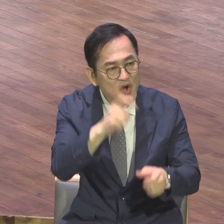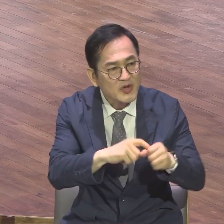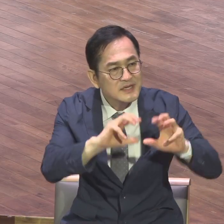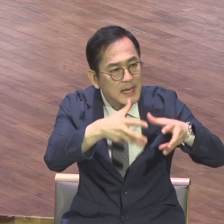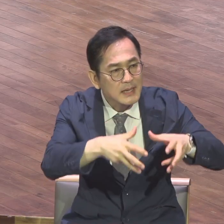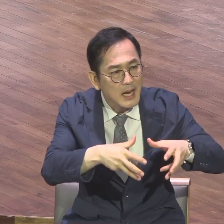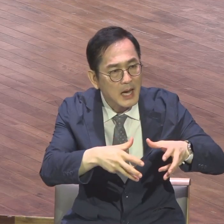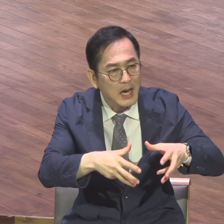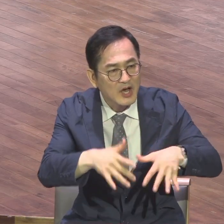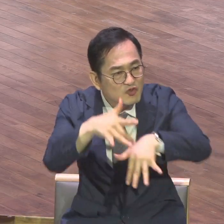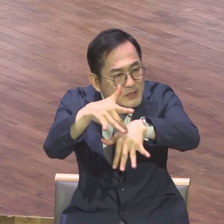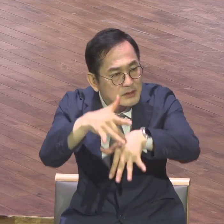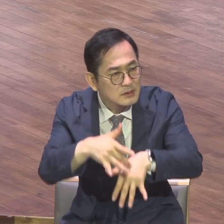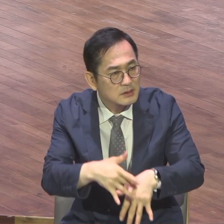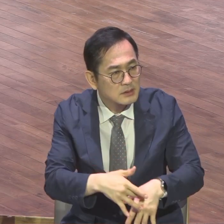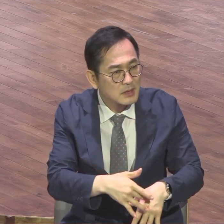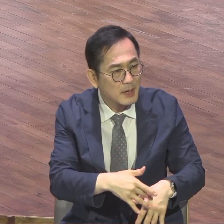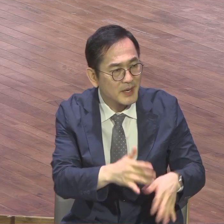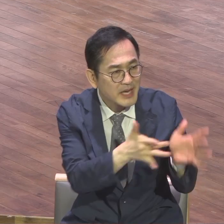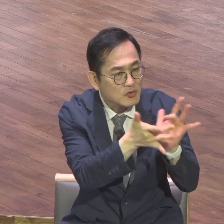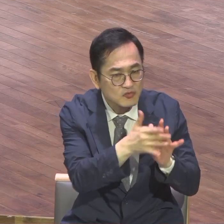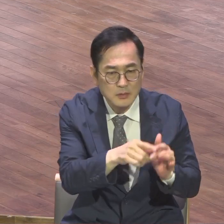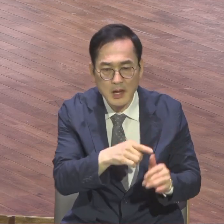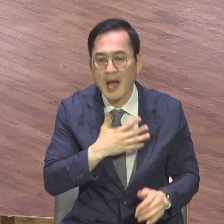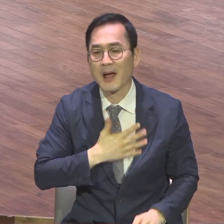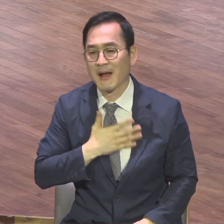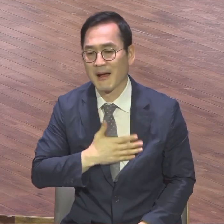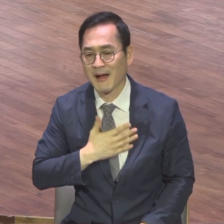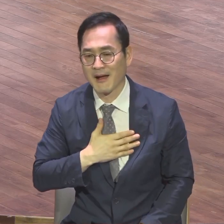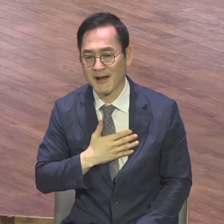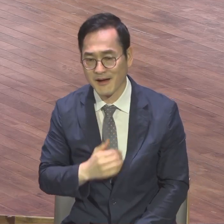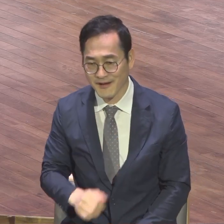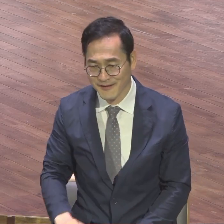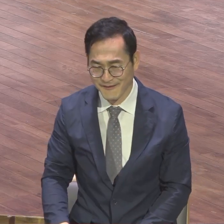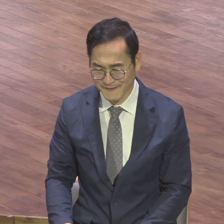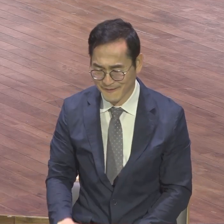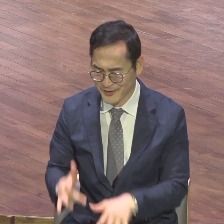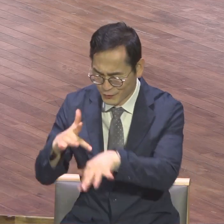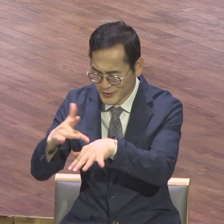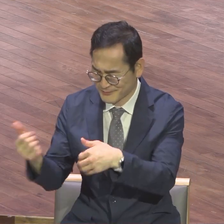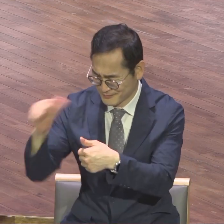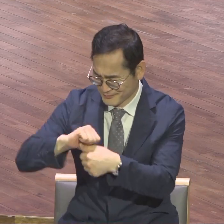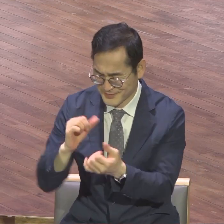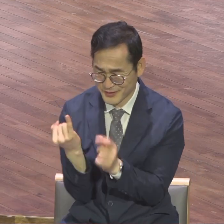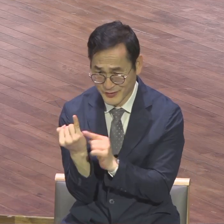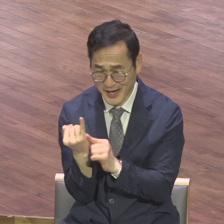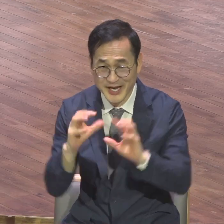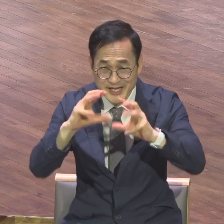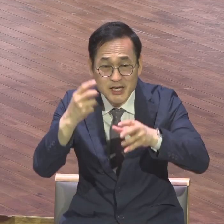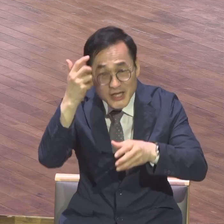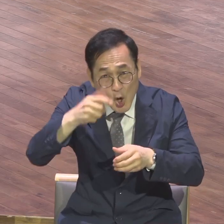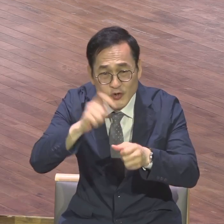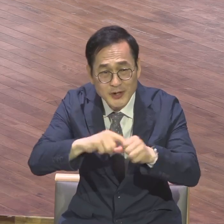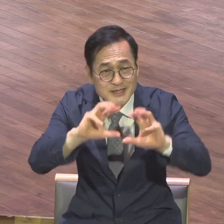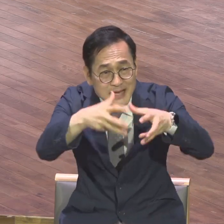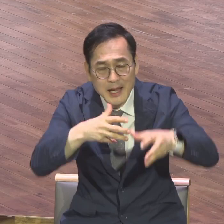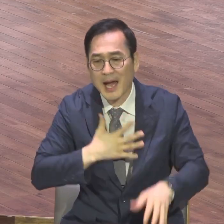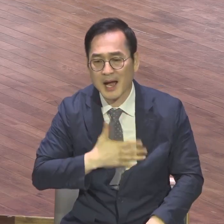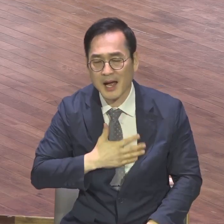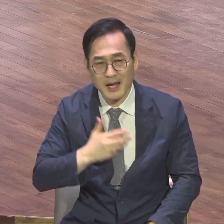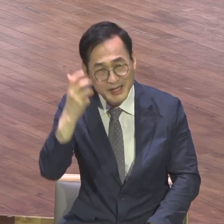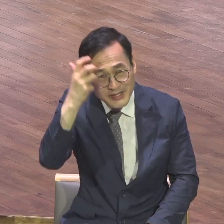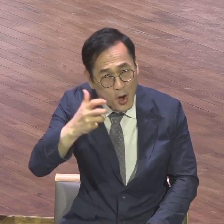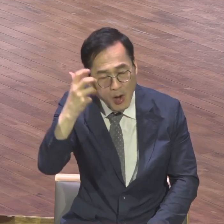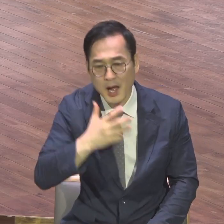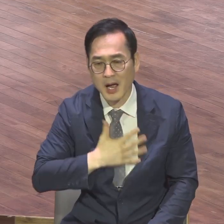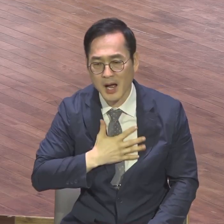영적 세계가 있구나. 이 귀신 들린 여자가 영의 세계를 아는 거예요. 영의 세계를 아니까. 이 성령이